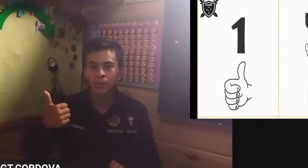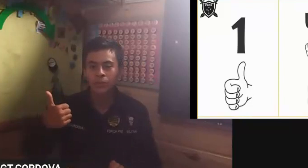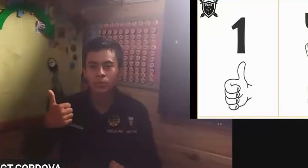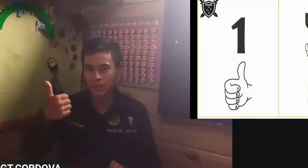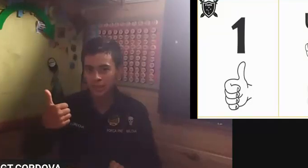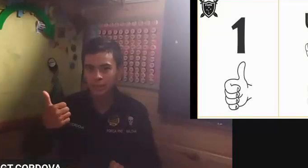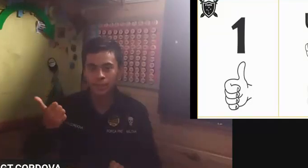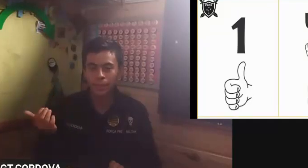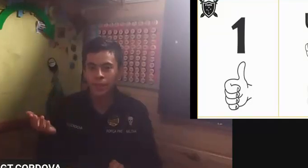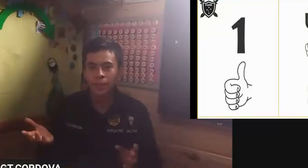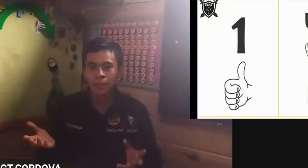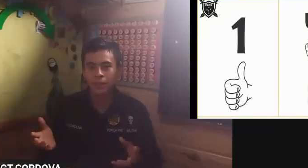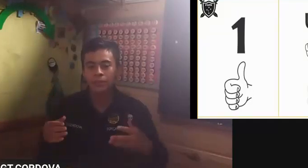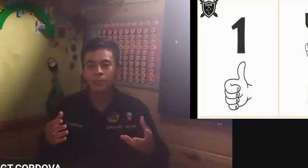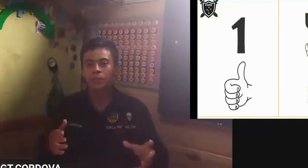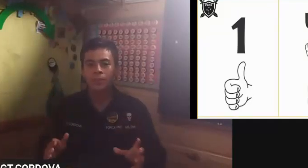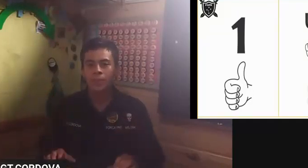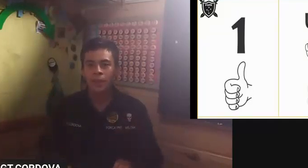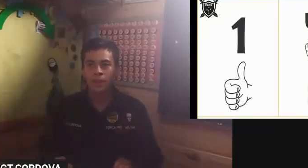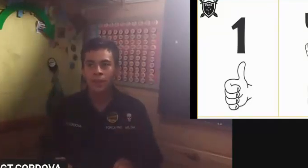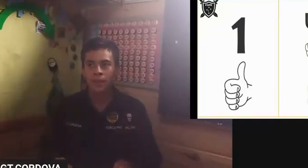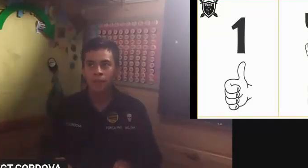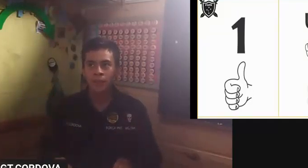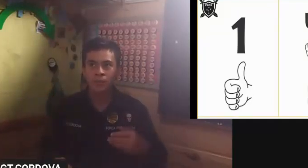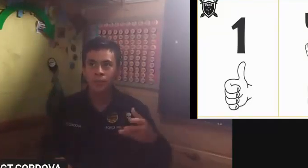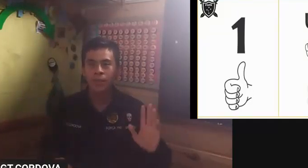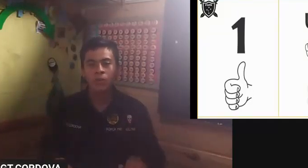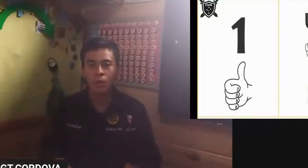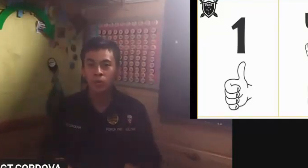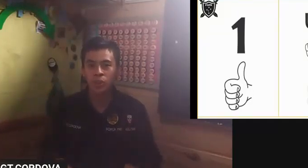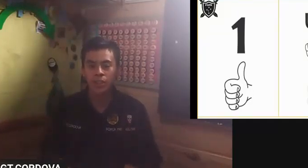falando assim. Então, se eu for falar um bom dia,